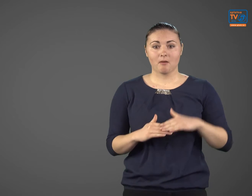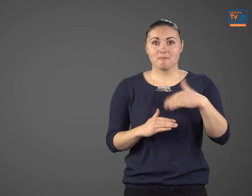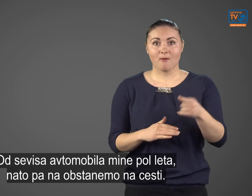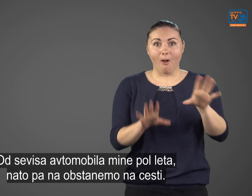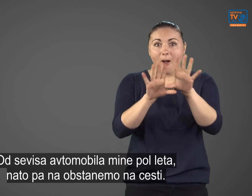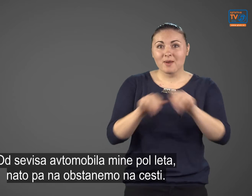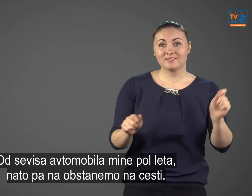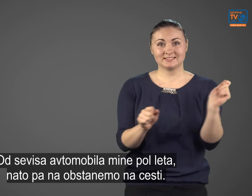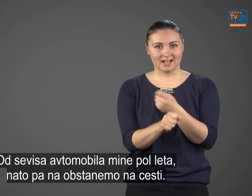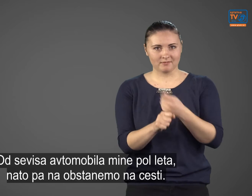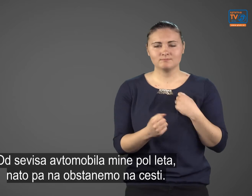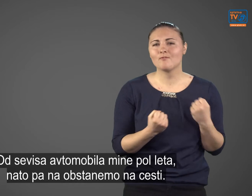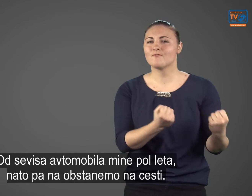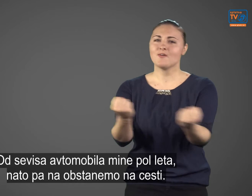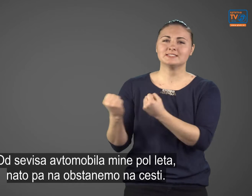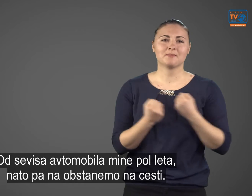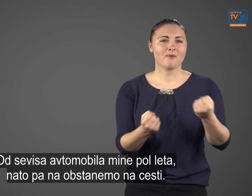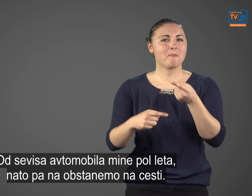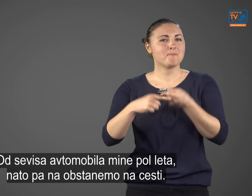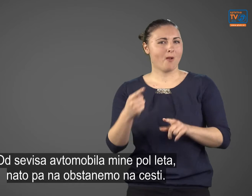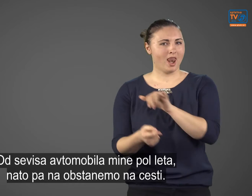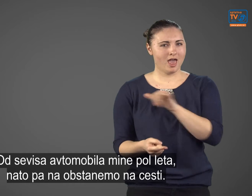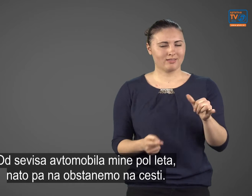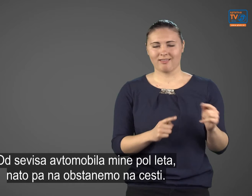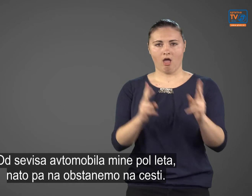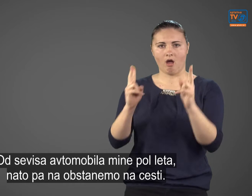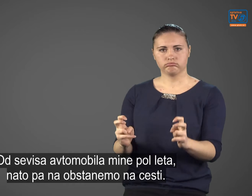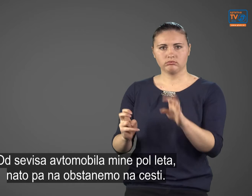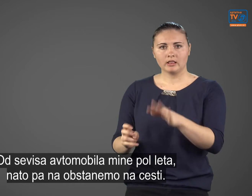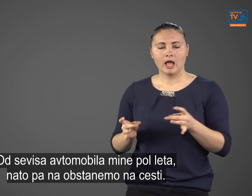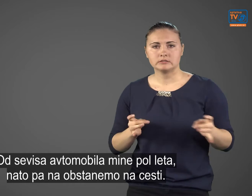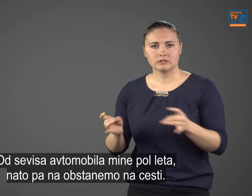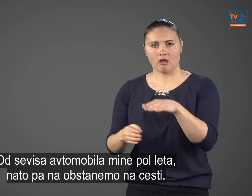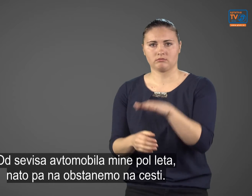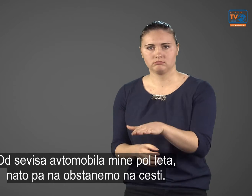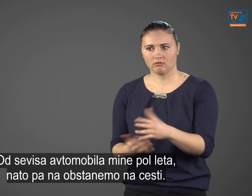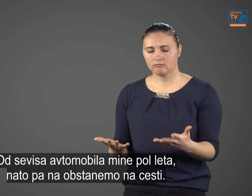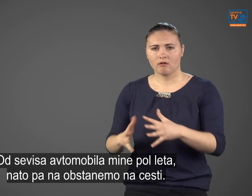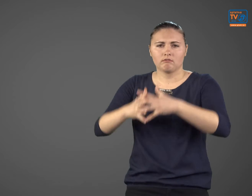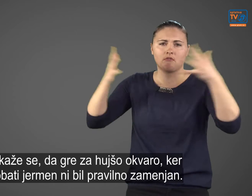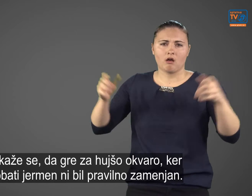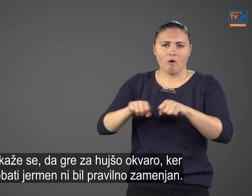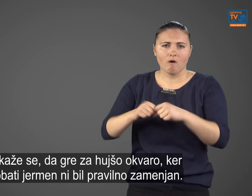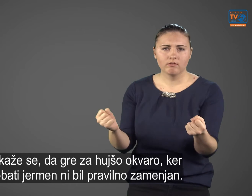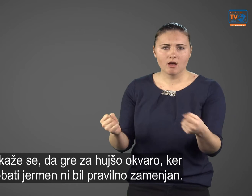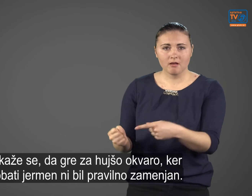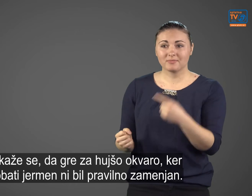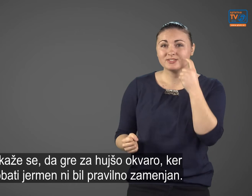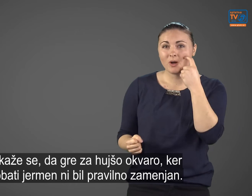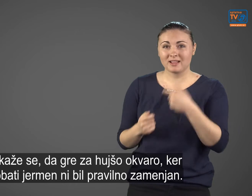Po opravljenem servisu se vozimo pol leta, nato pa obstanemo na cesti z veliko okvaro, ker zobati jermen ni bil